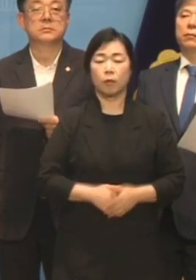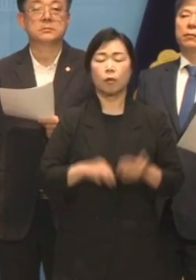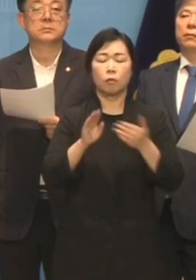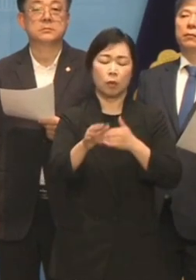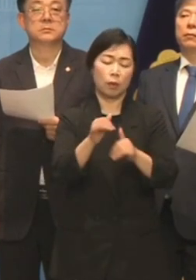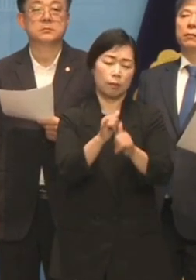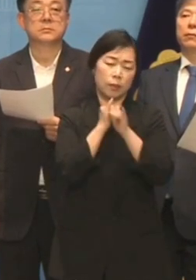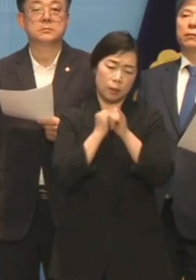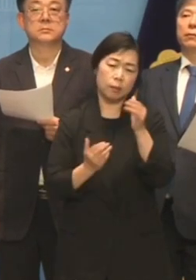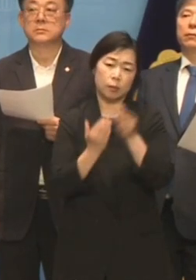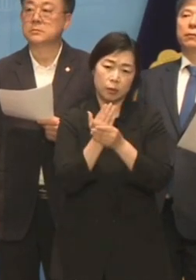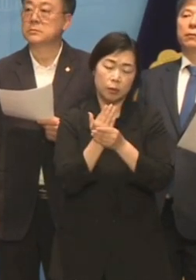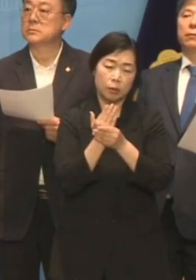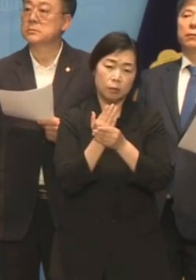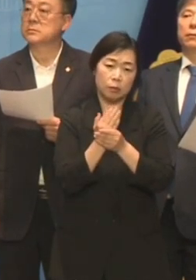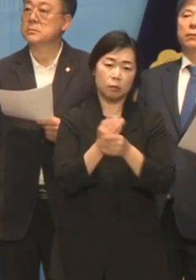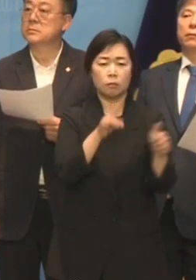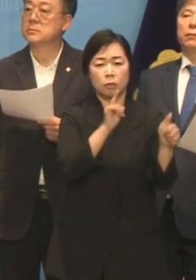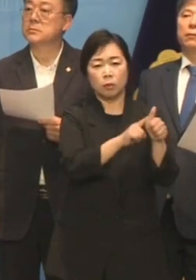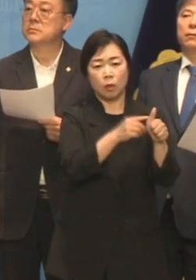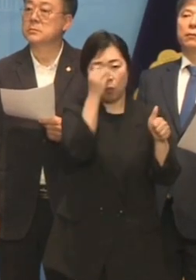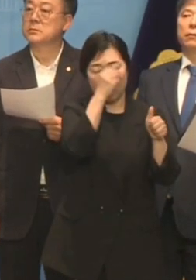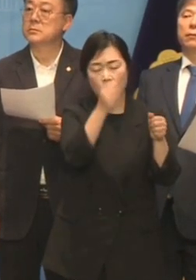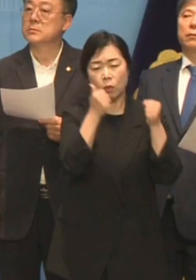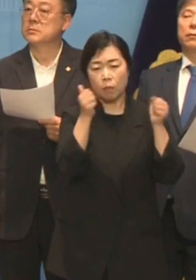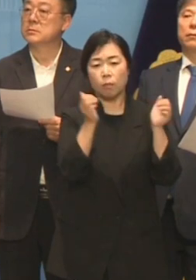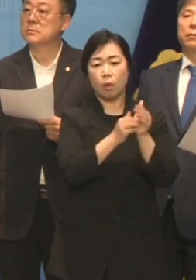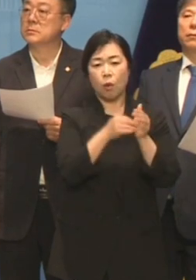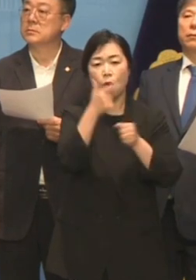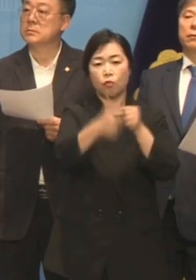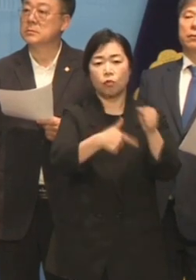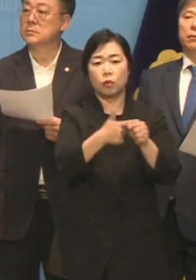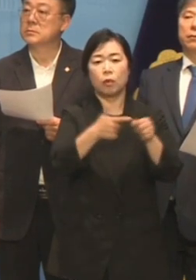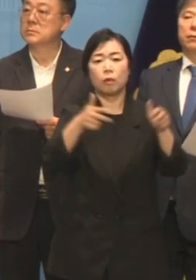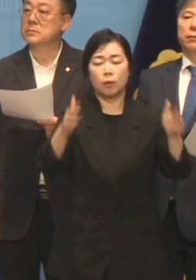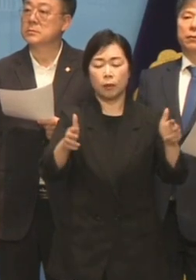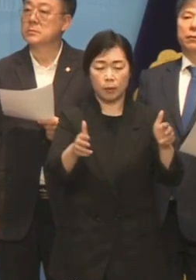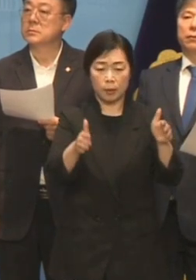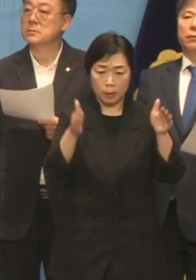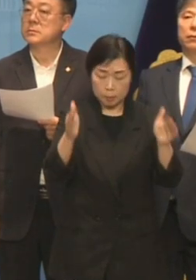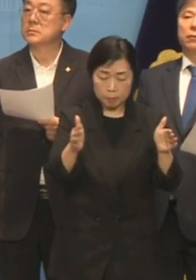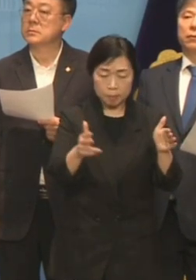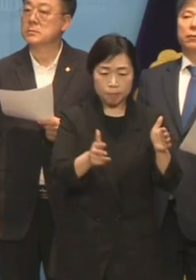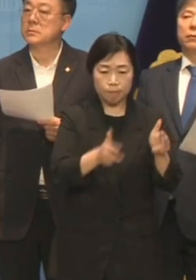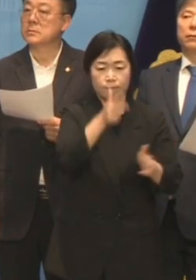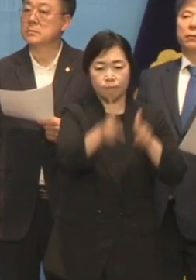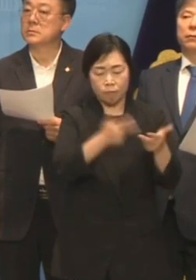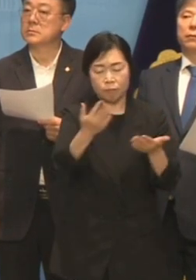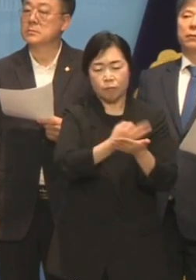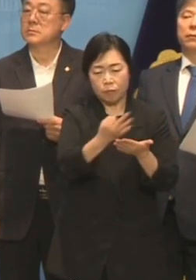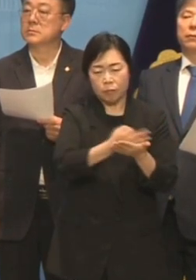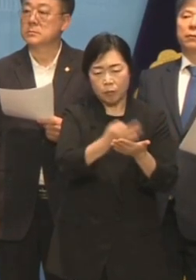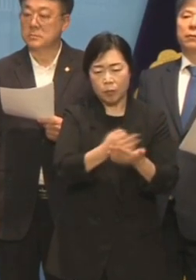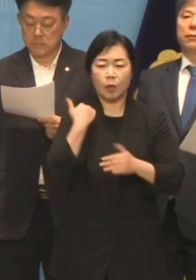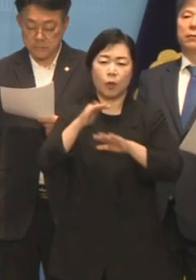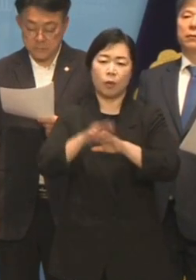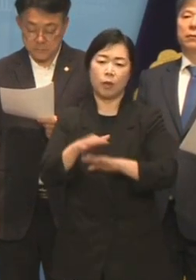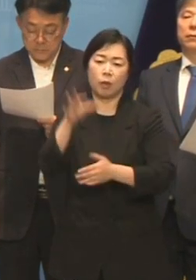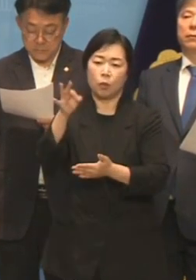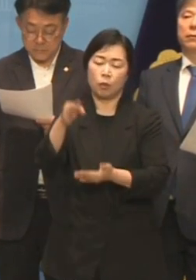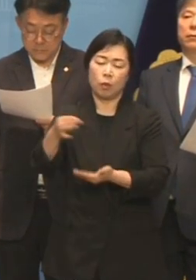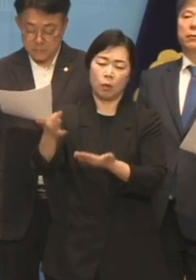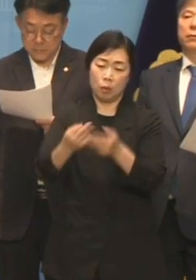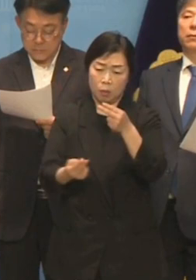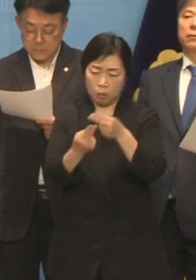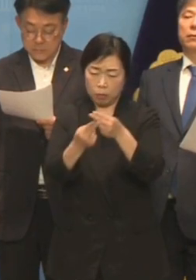달리하셨습니다. 그분은 고등학교를 졸업하시고 6년 동안 공장에서 전세 자금을 모았습니다. 근데 사기를